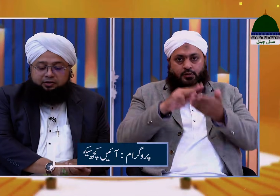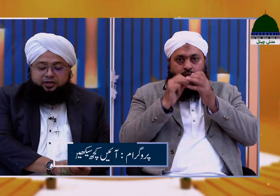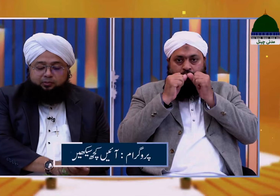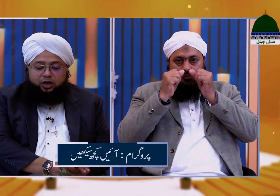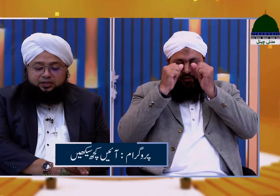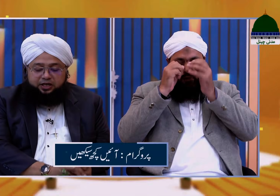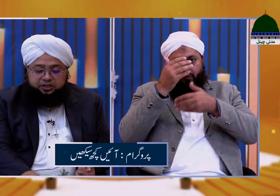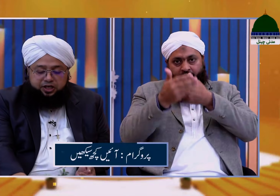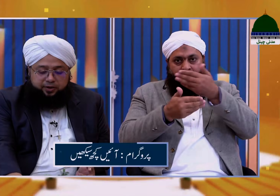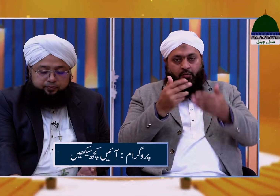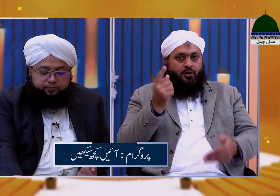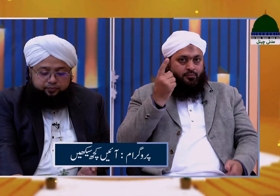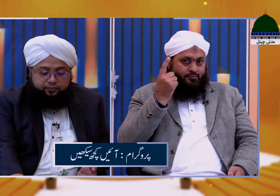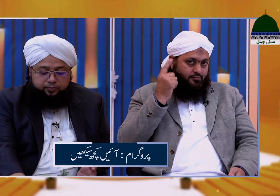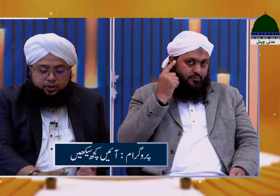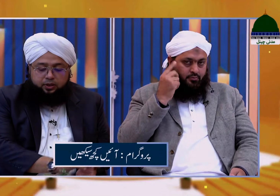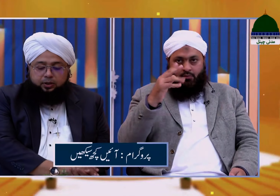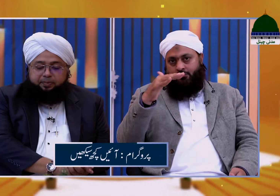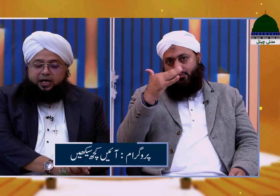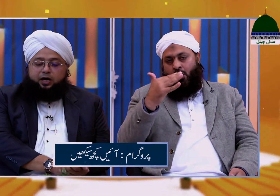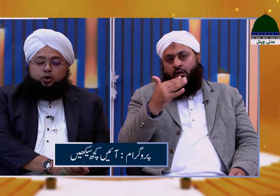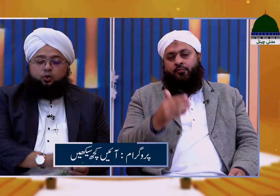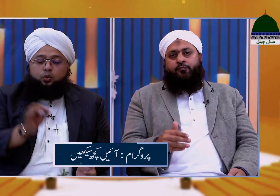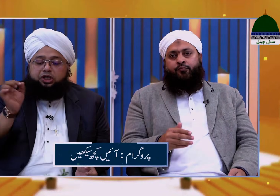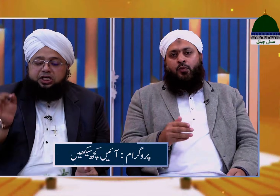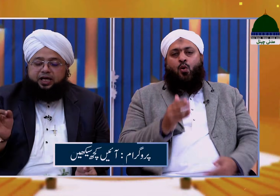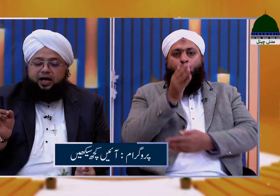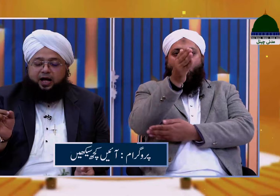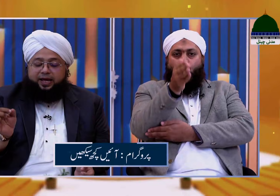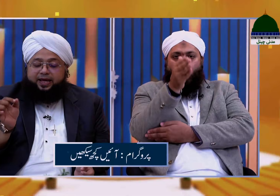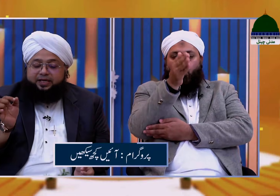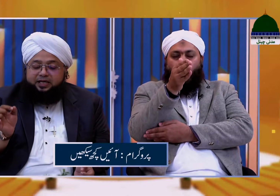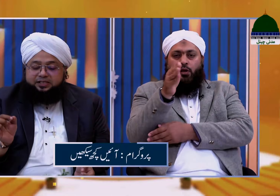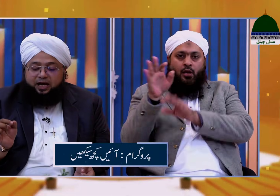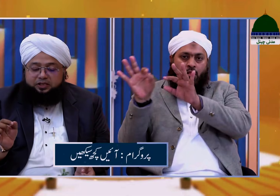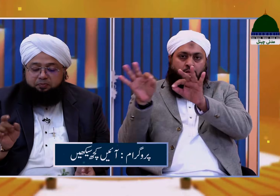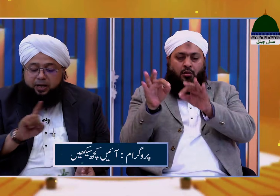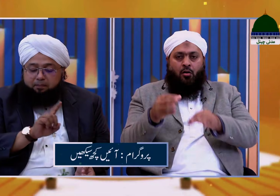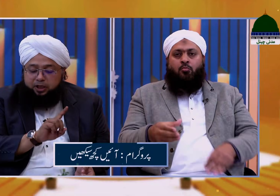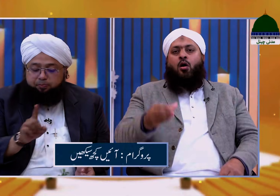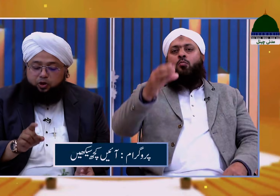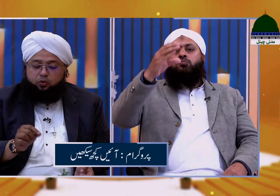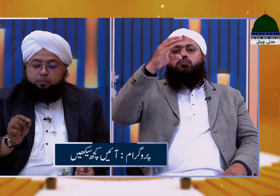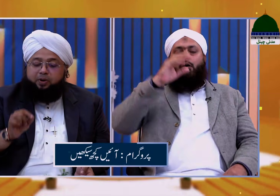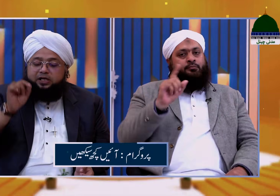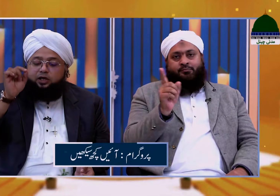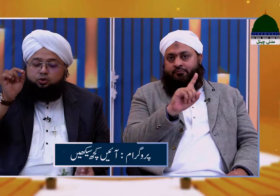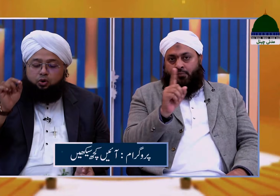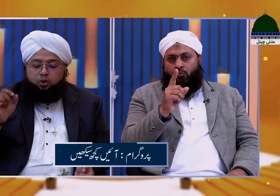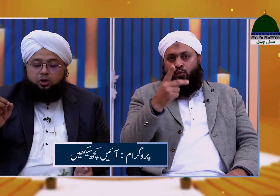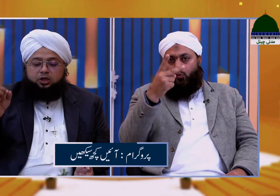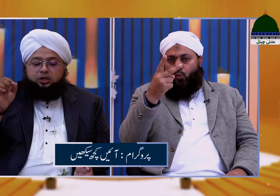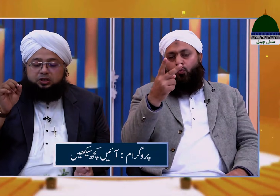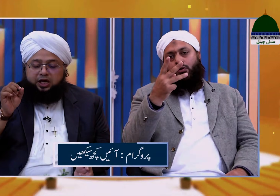صلی اللہ علیہ وسلم ملاحظہ کیجئے۔ پہلا، اونٹ کی طرح ایک ہی سانس میں مت پیو، بلکہ